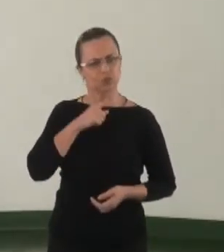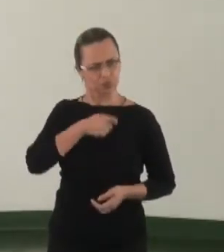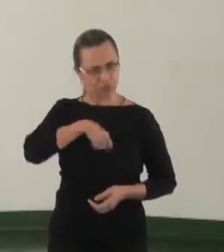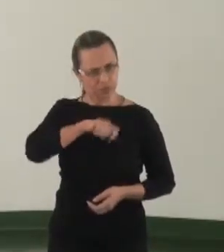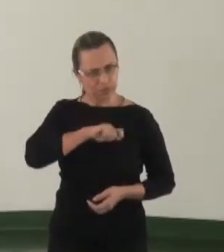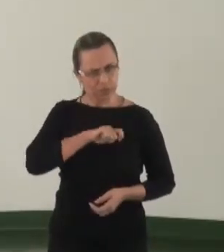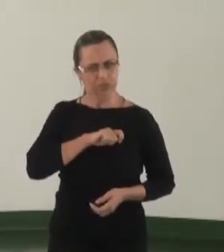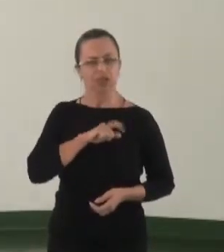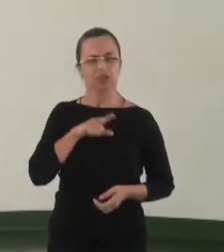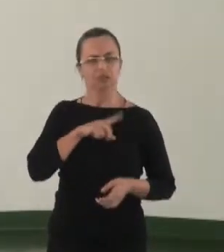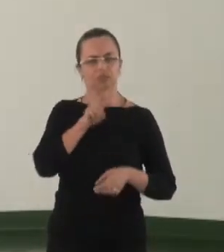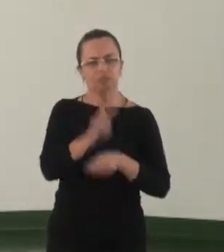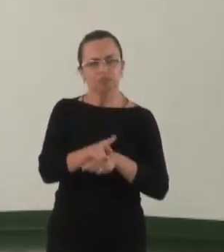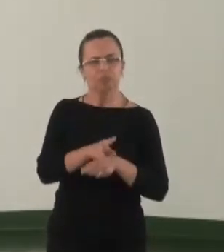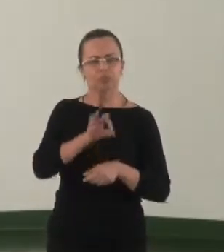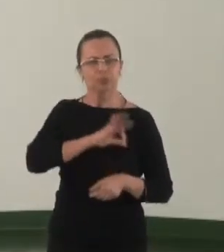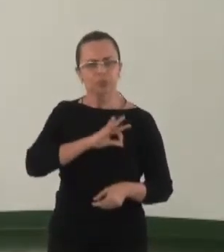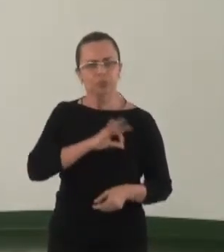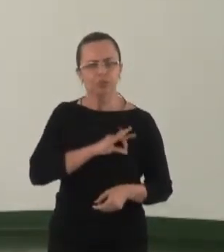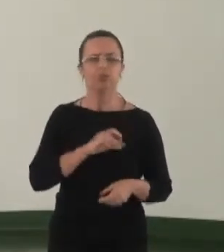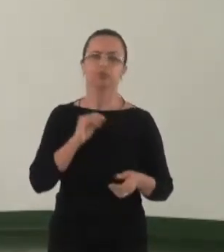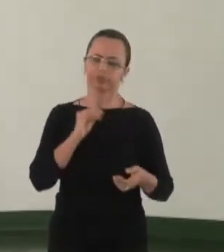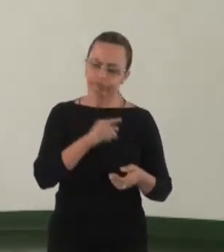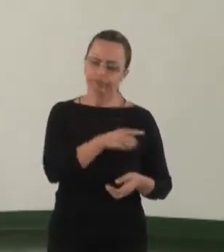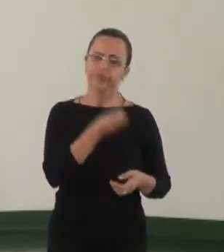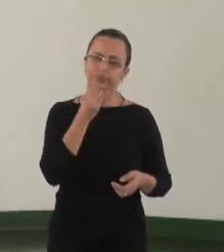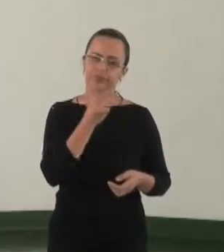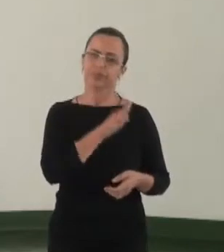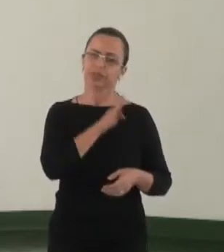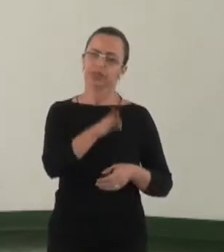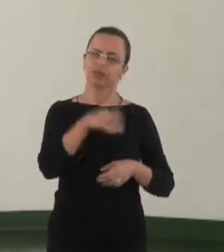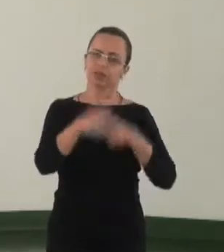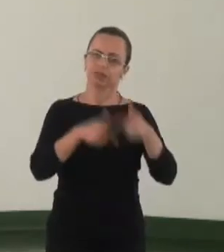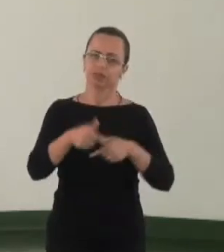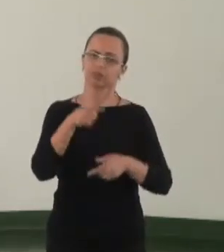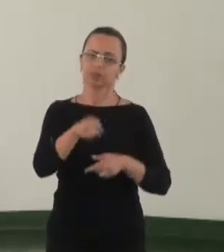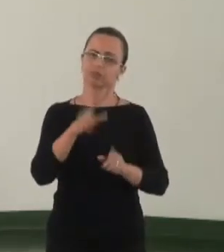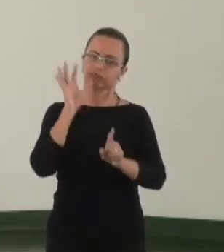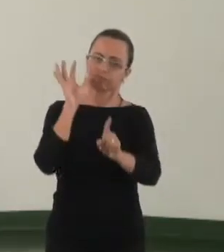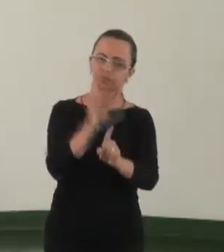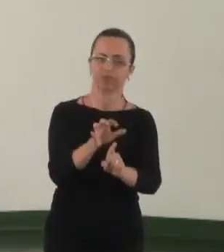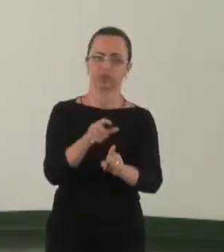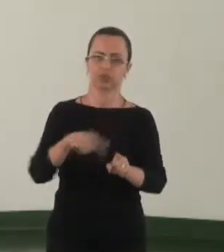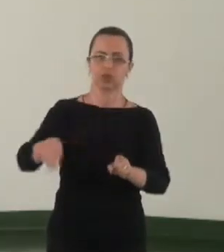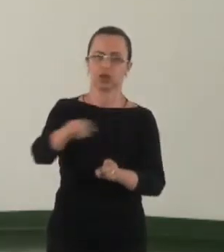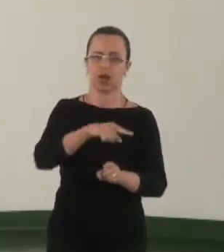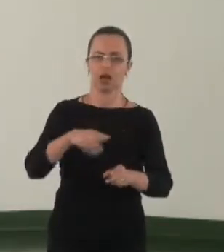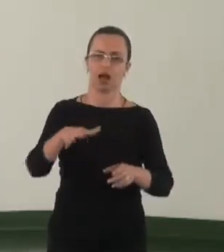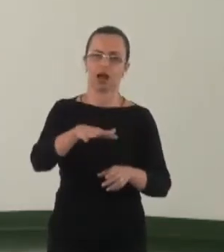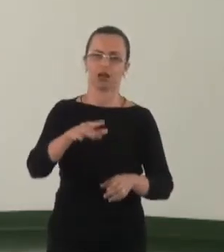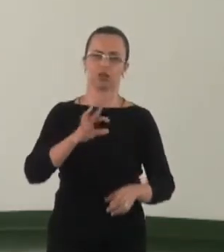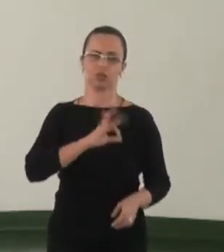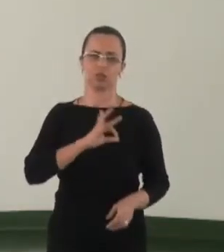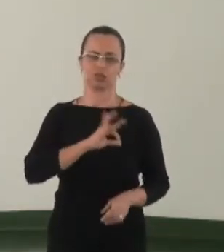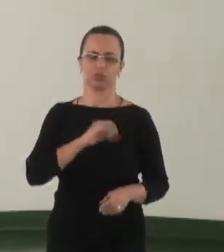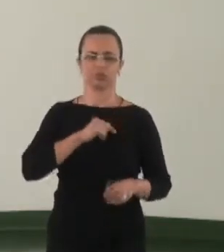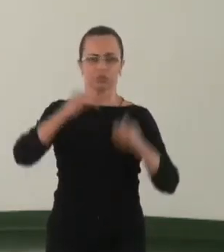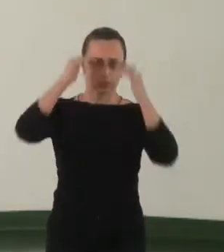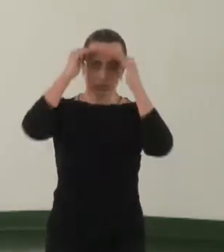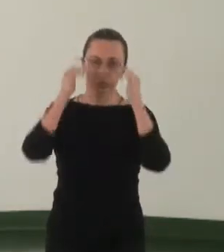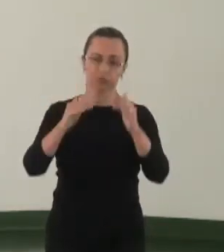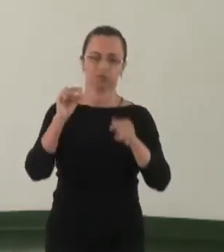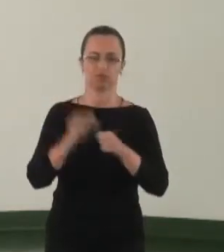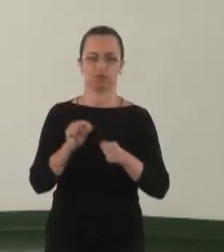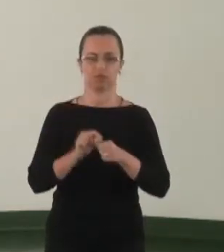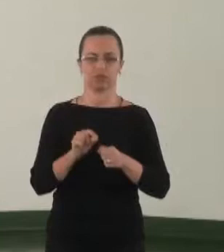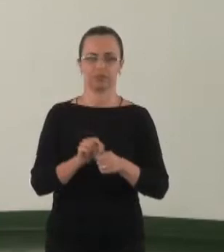já que a função do MP fiscalizar as polícias, então ele pode atuar de fato para pressionar os órgãos policiais para se fazer cumprir de fato aquilo que